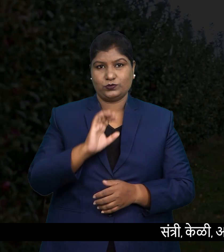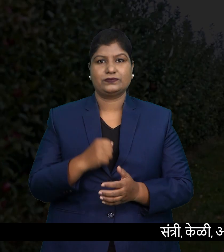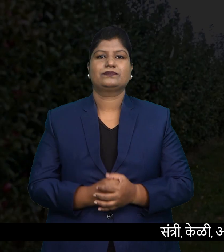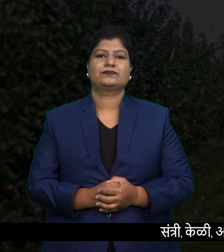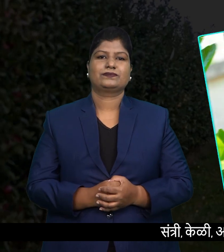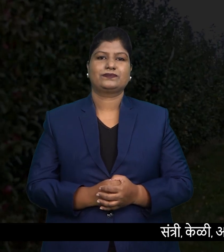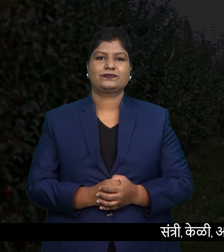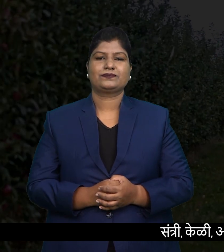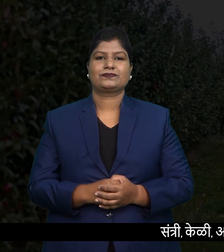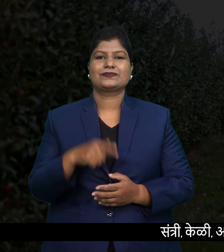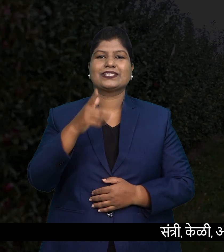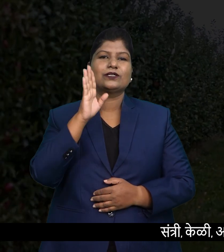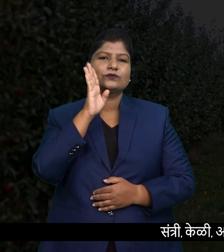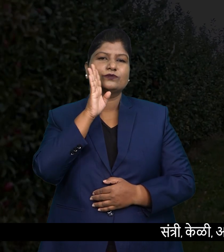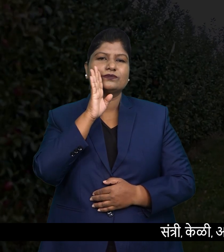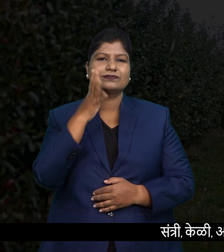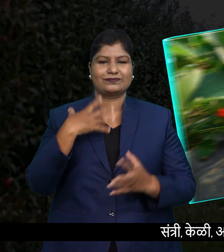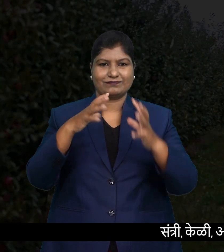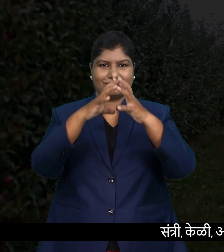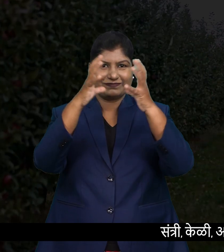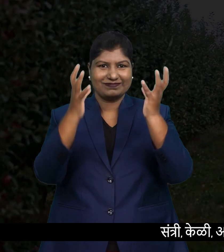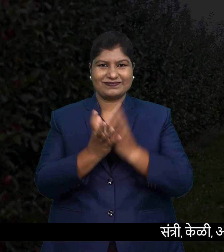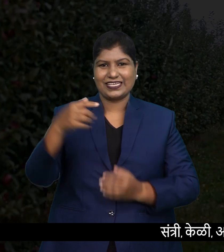स्ट्रॉबेरी इत्यादी.